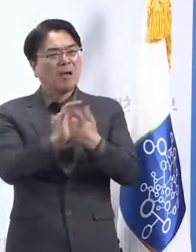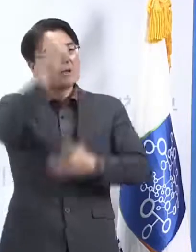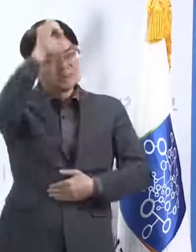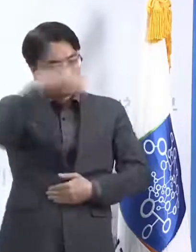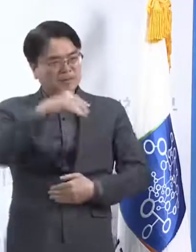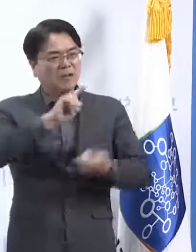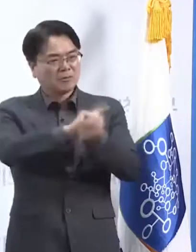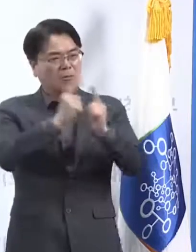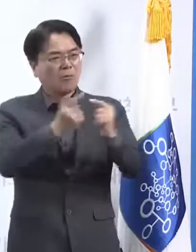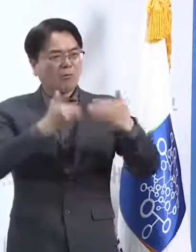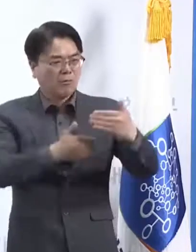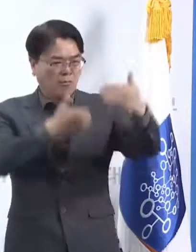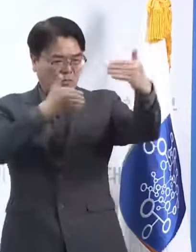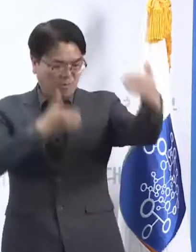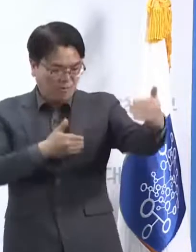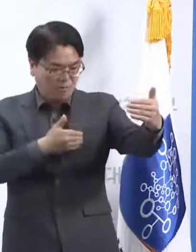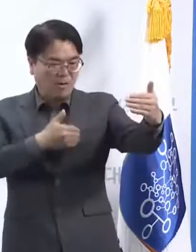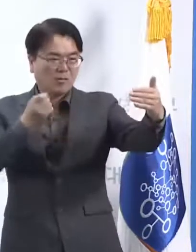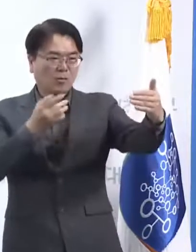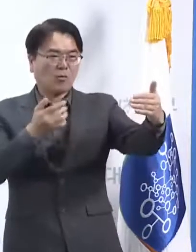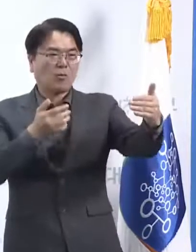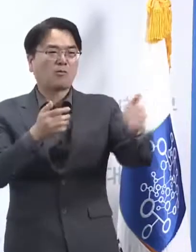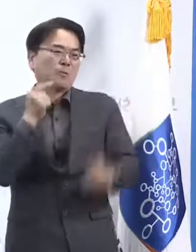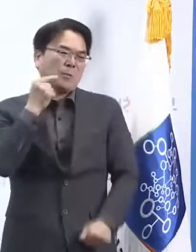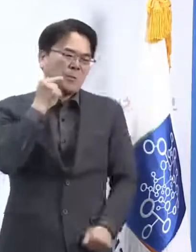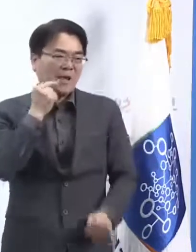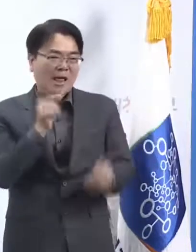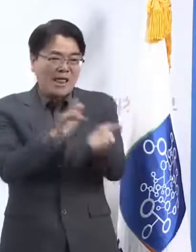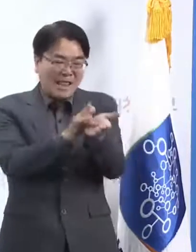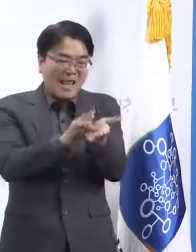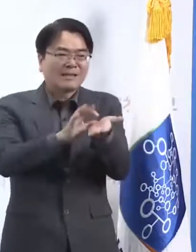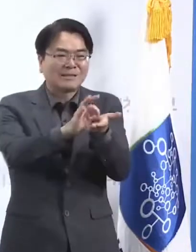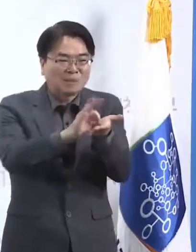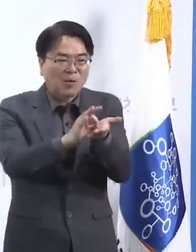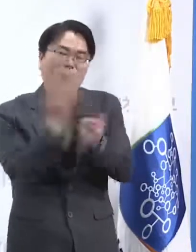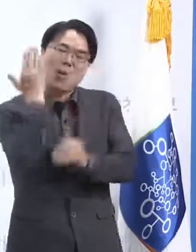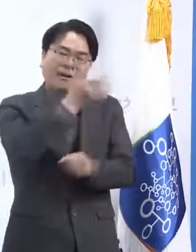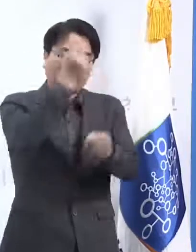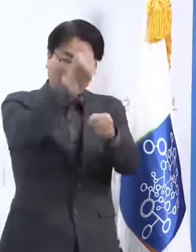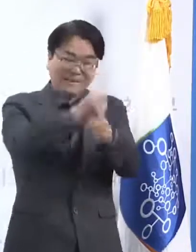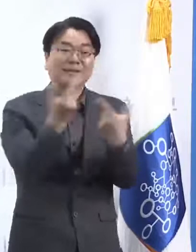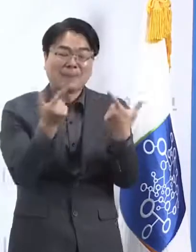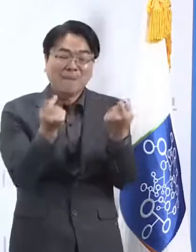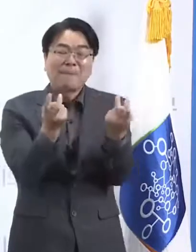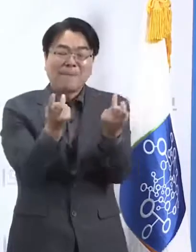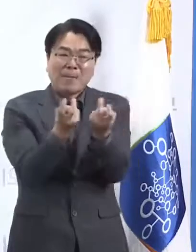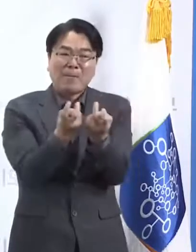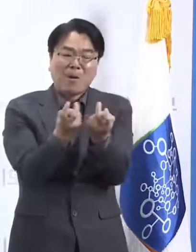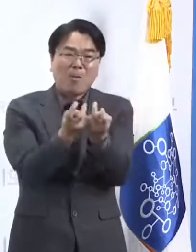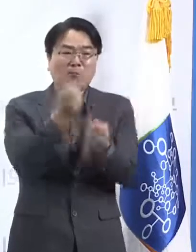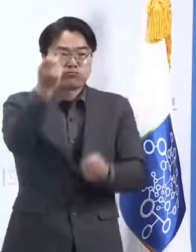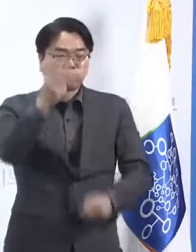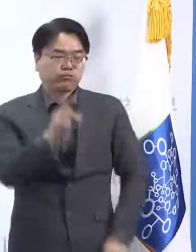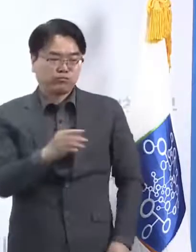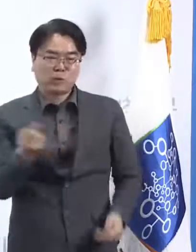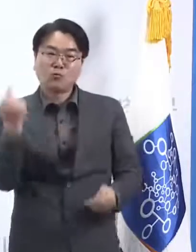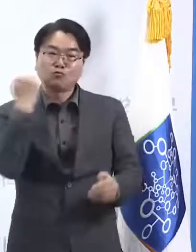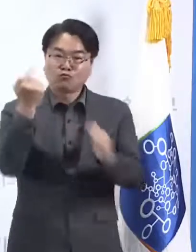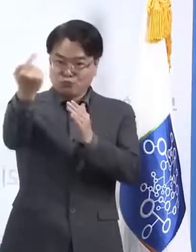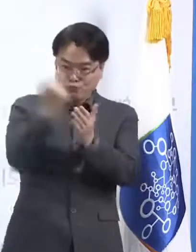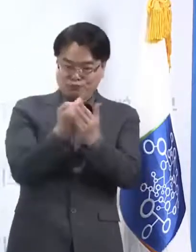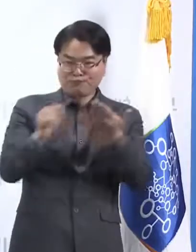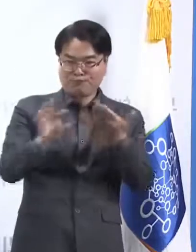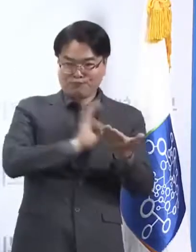두기라든지 소독약 비치, 손 세탁, 손 소독, 그 다음에 명부 작성